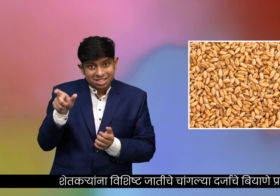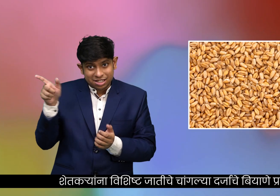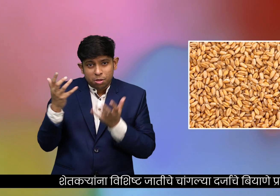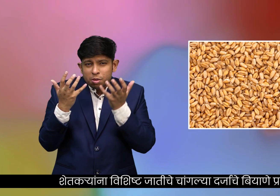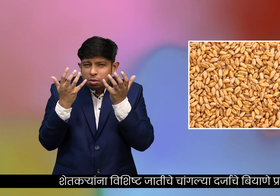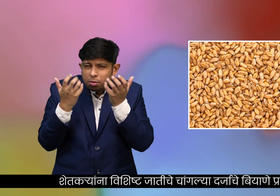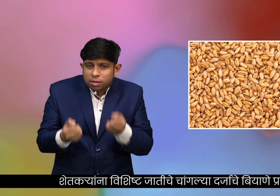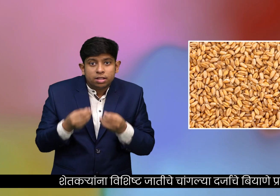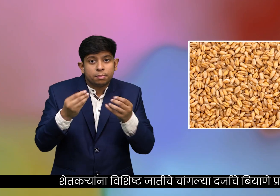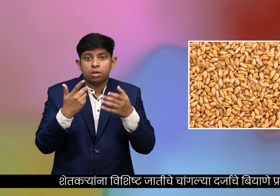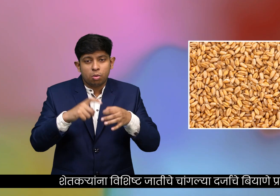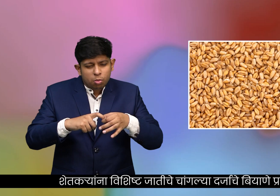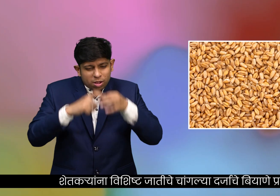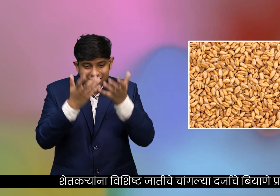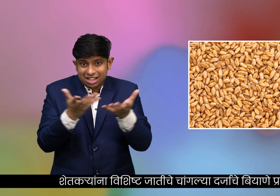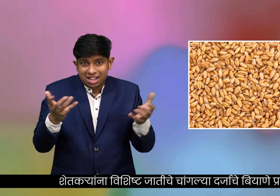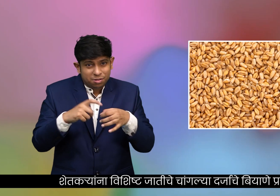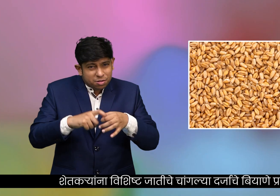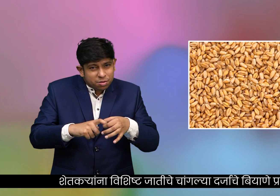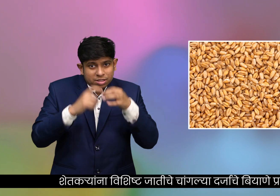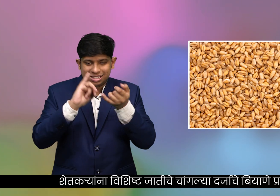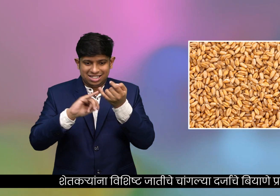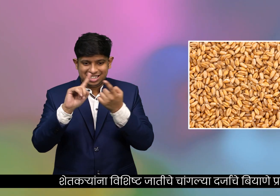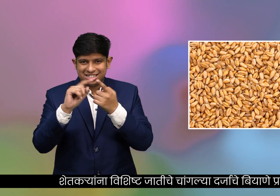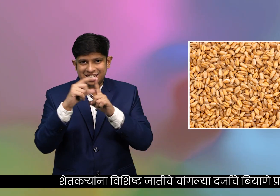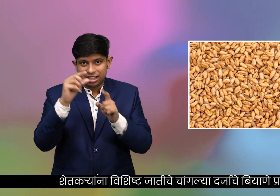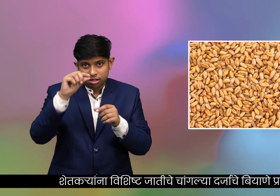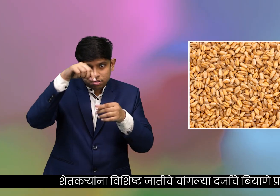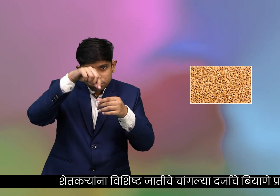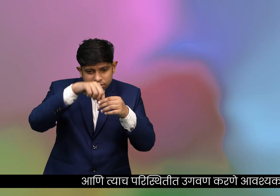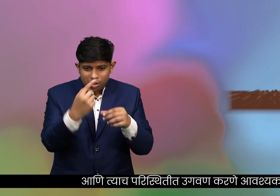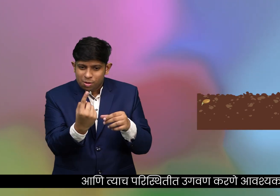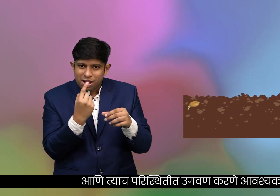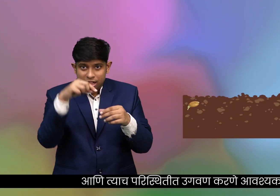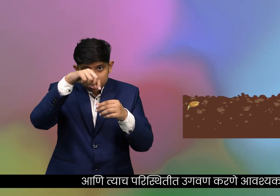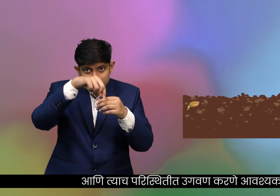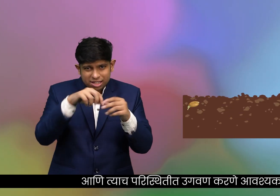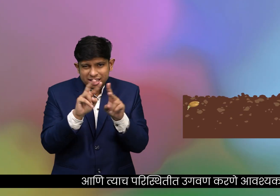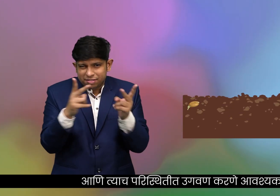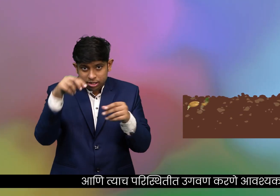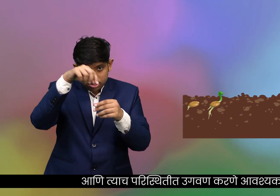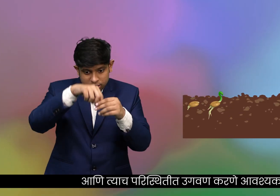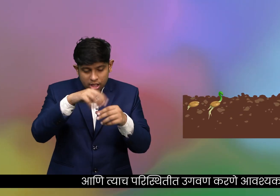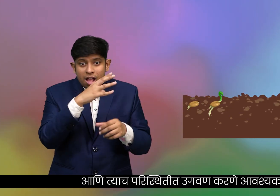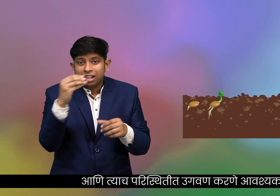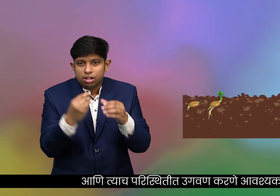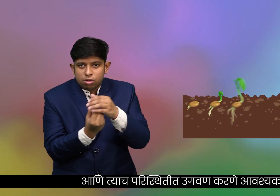शेतकऱ्यांना विशिष्ट जातीचे चांगल्या दर्जाचे बियाणे प्रदान करणे आणि त्याची परिस्थितीत उगवण